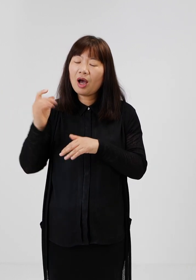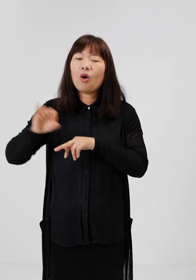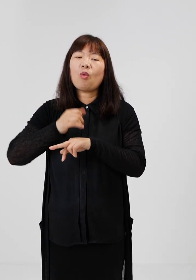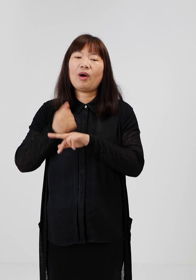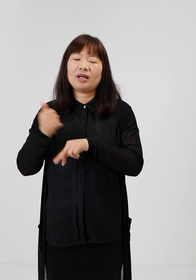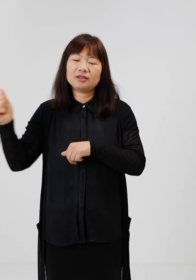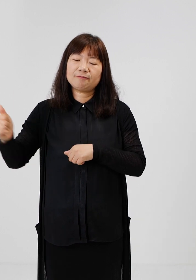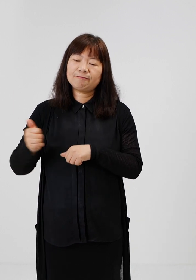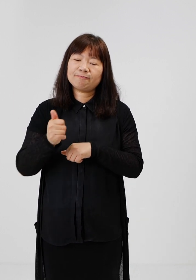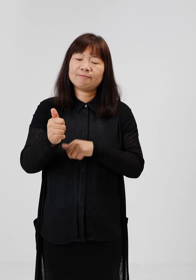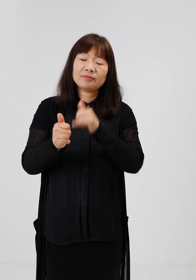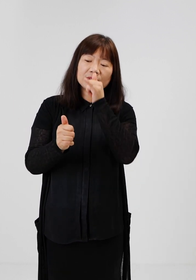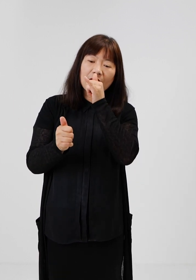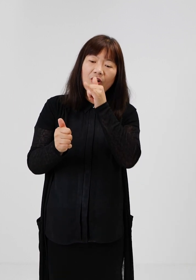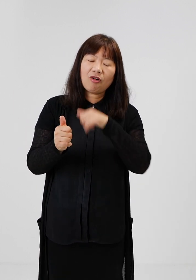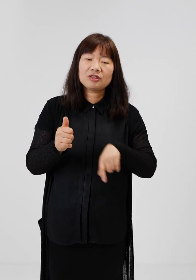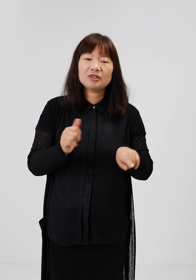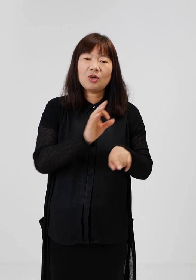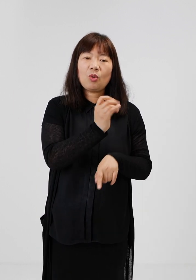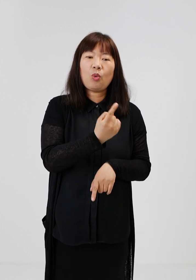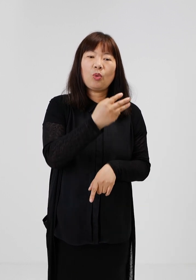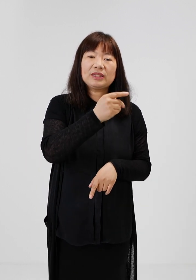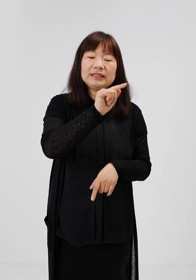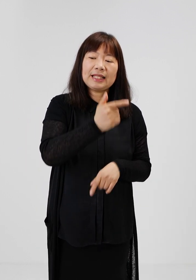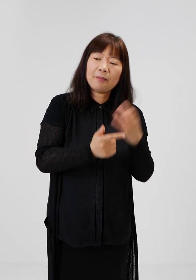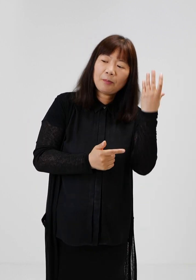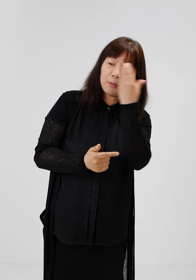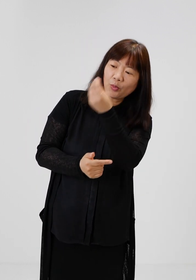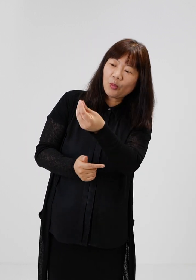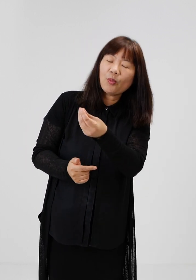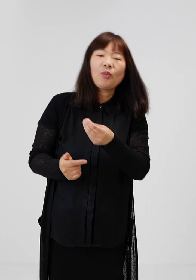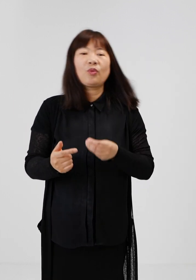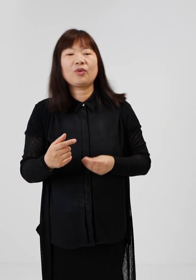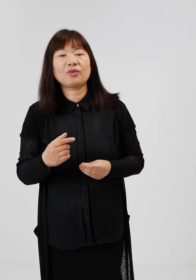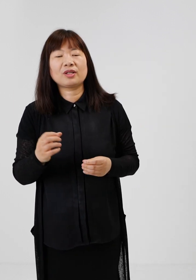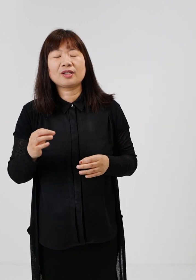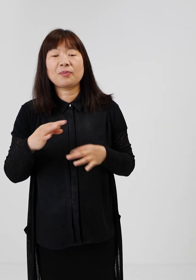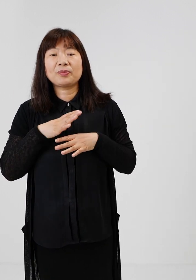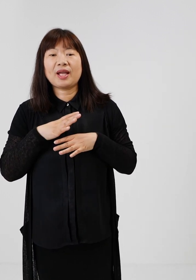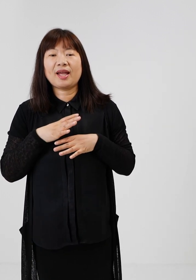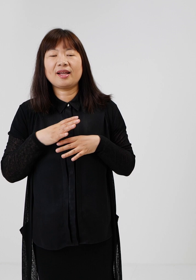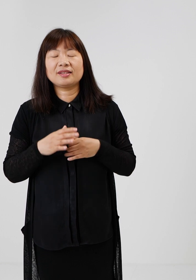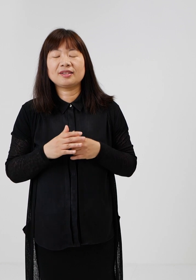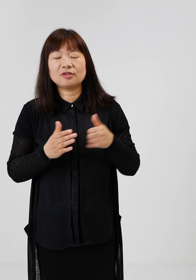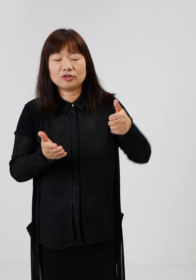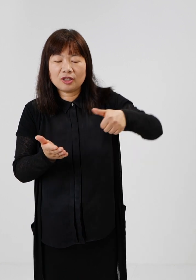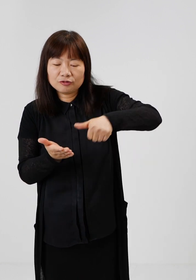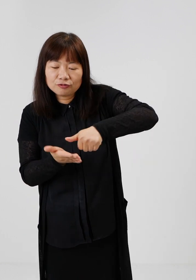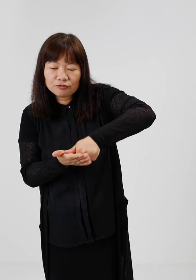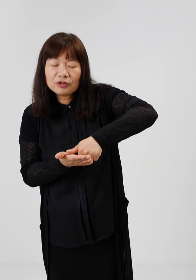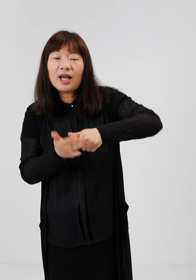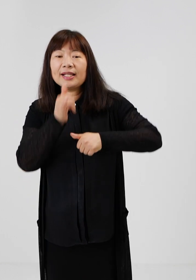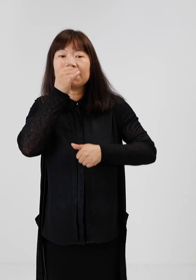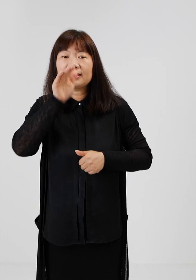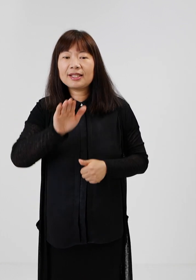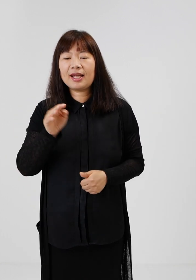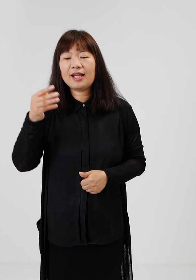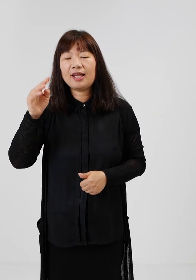기겁을 했겠어요. 그래서 이제 엎드려 절을 하는데 다윗이 넌지시 얘기를 합니다. 다음